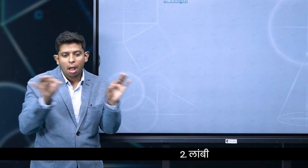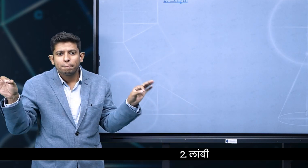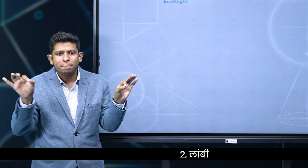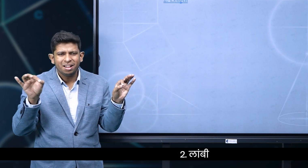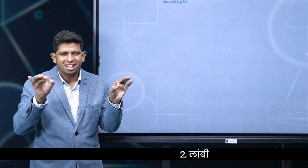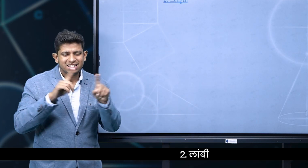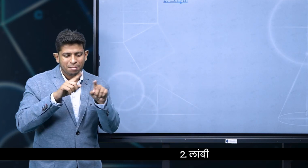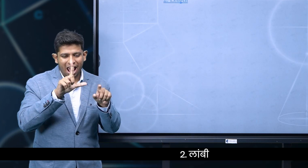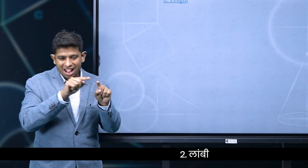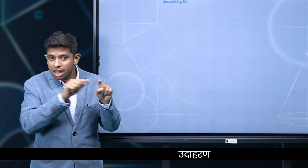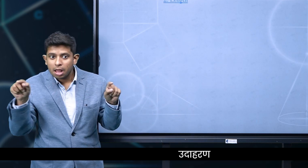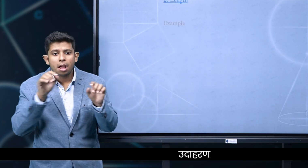लांबी. उदाहरण: